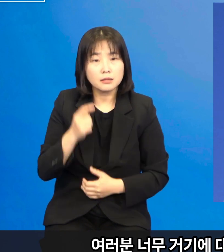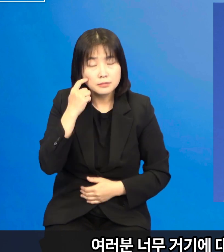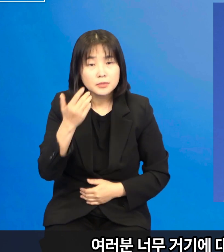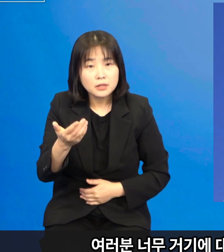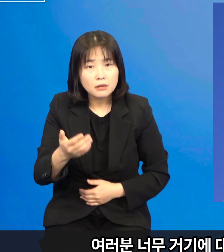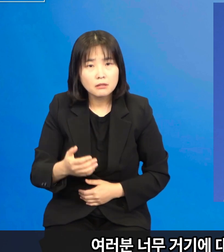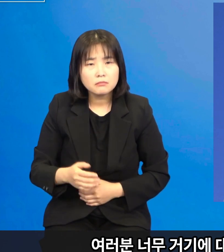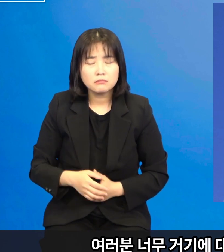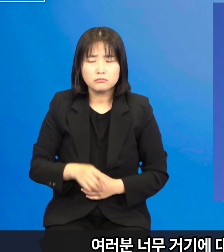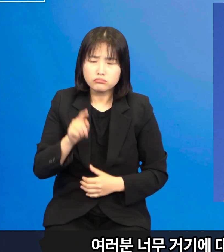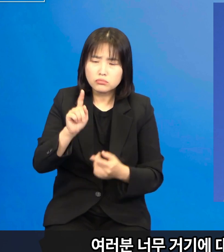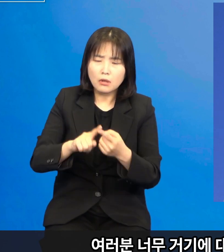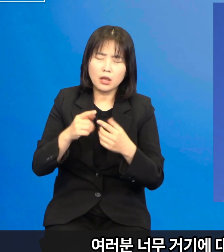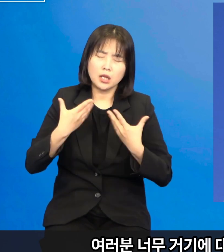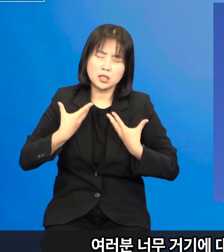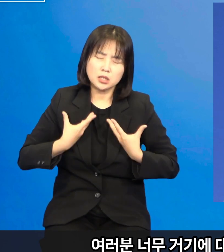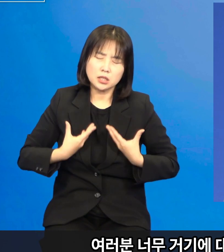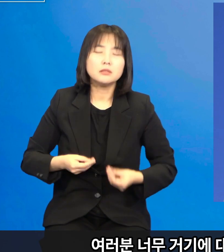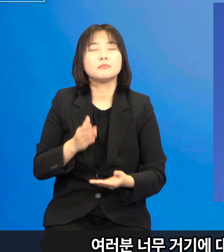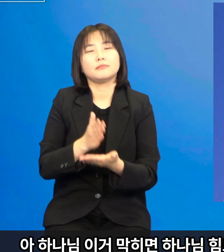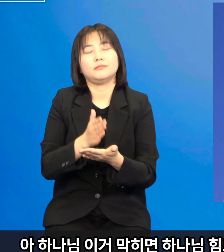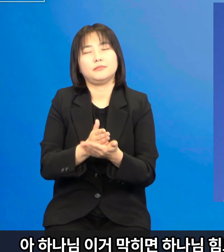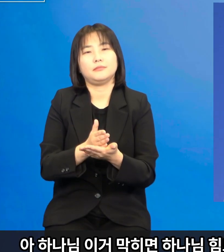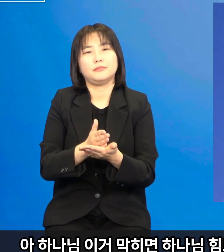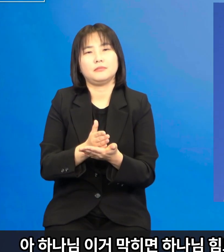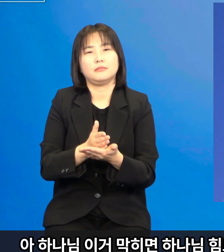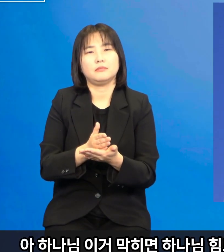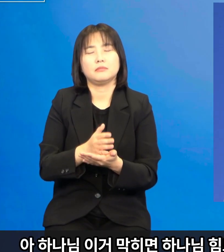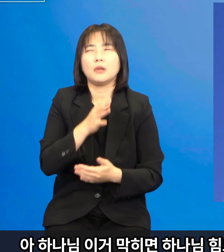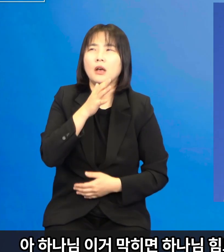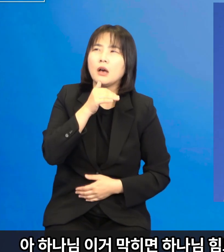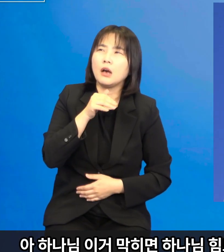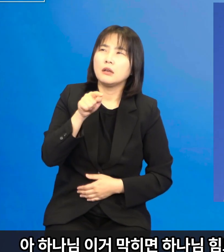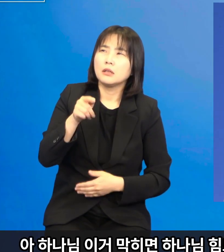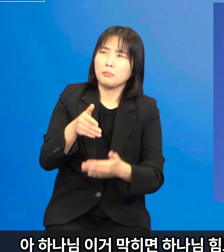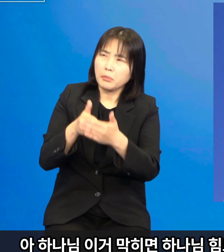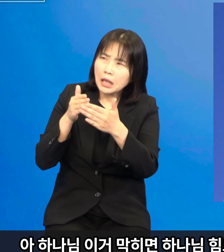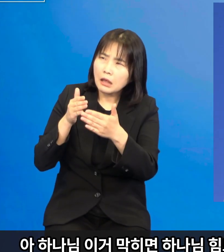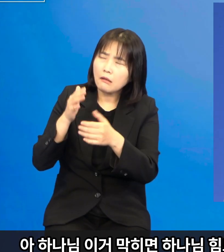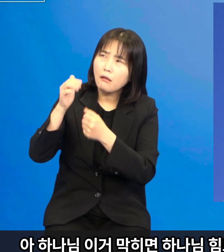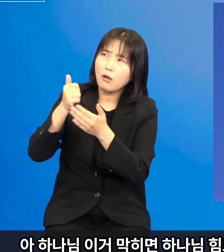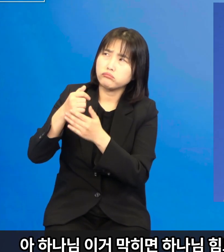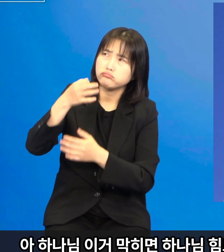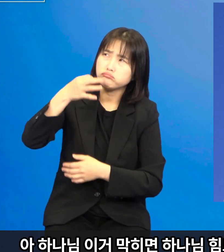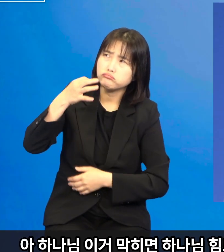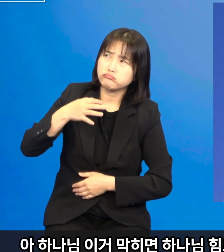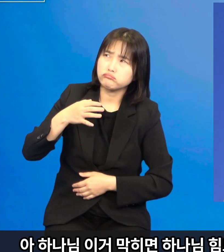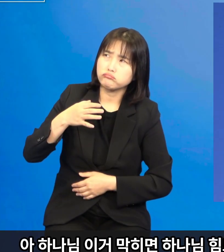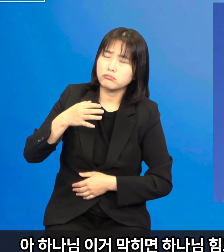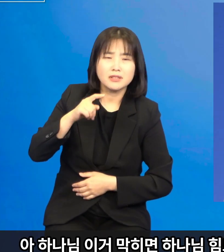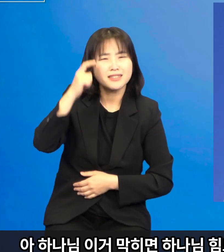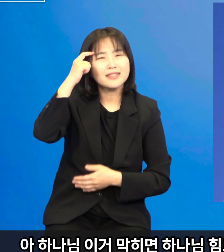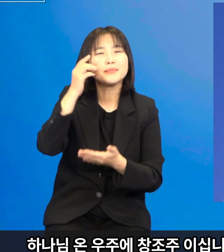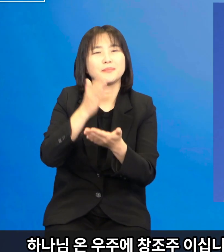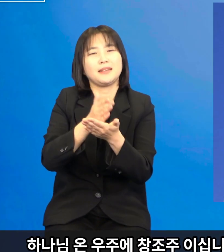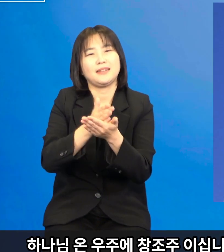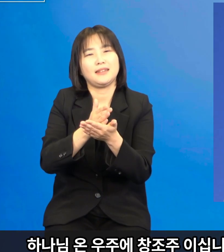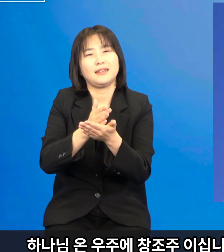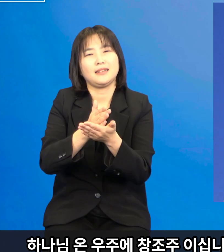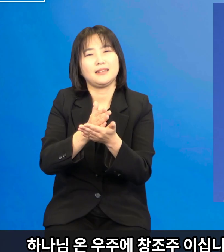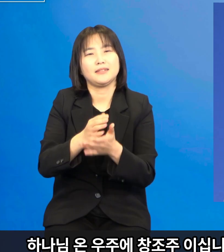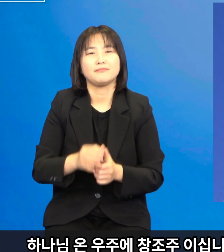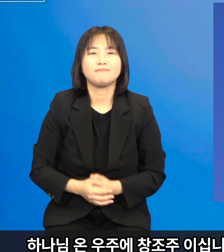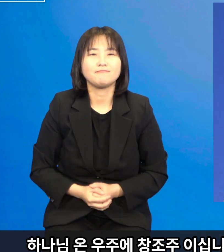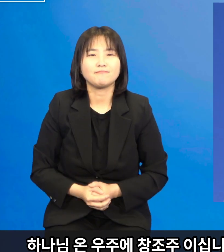여러분, 너무 거기에 대해서 실망하지 마세요. 하나님 이거 막히면 하나님 힘드실 텐데, 그렇게 생각하지 마세요.